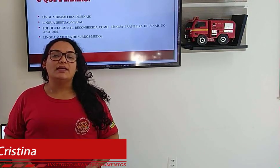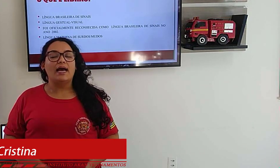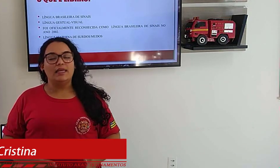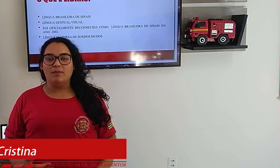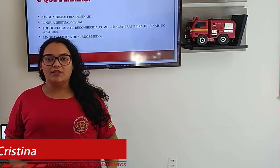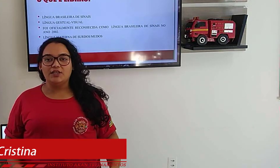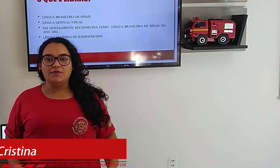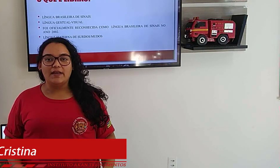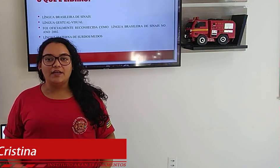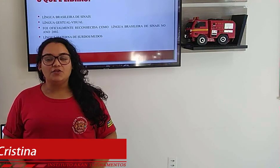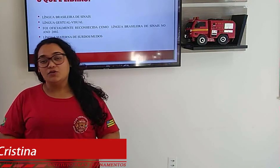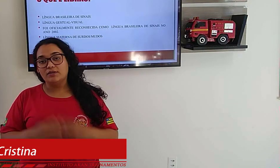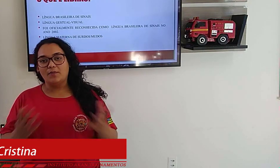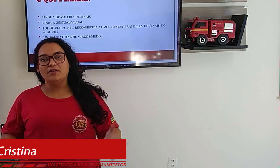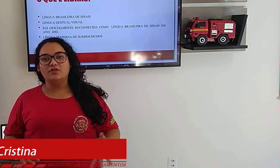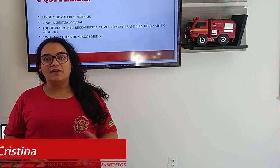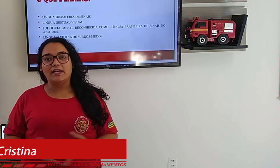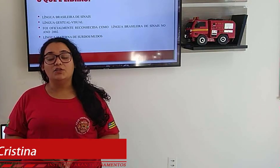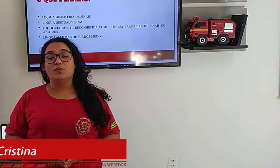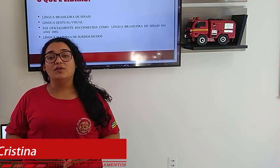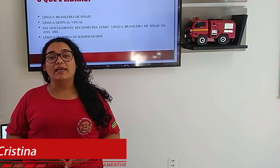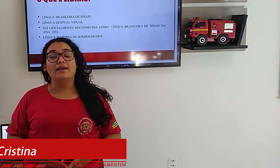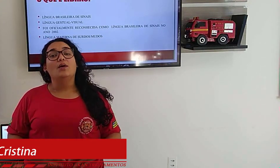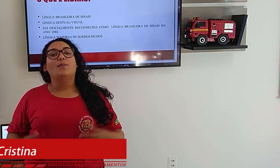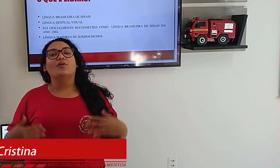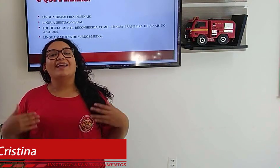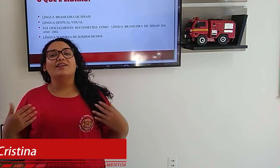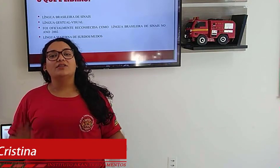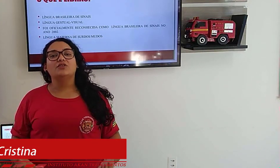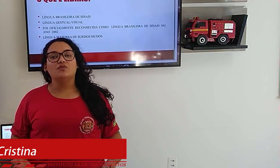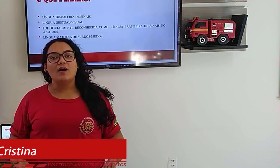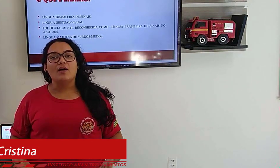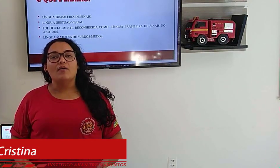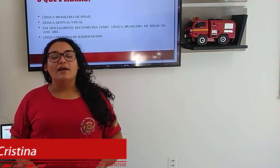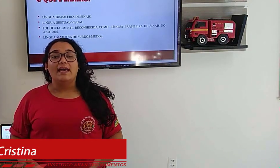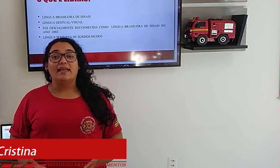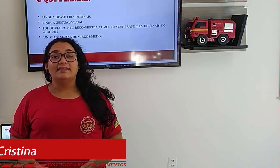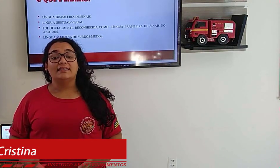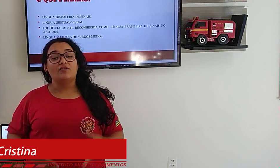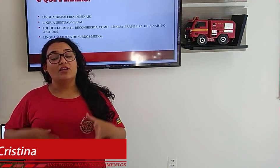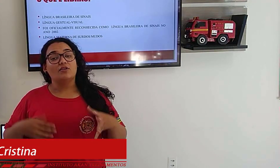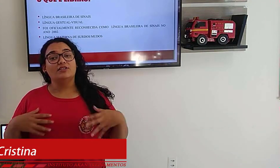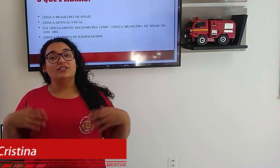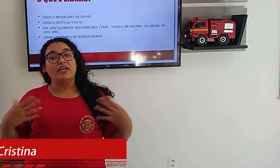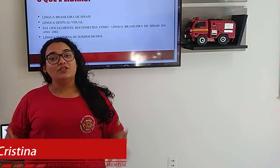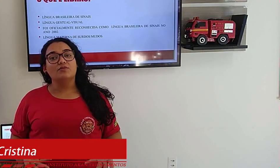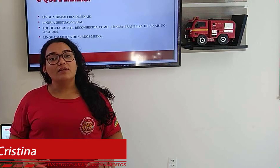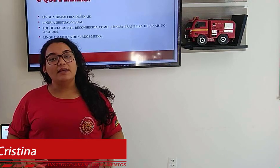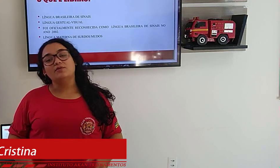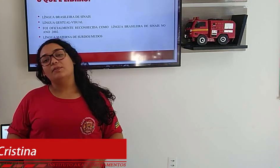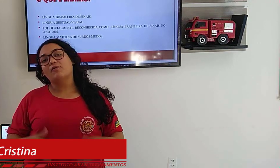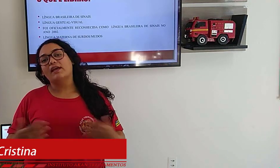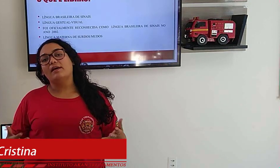A Libras é diferente, totalmente diferente. Por quê? Porque ela é gestual. É necessário que nós gesticulemos para o quê?